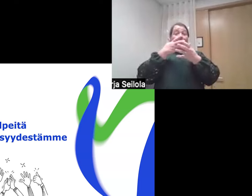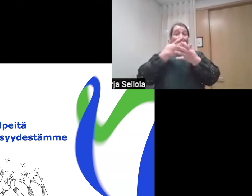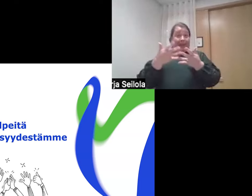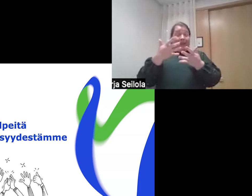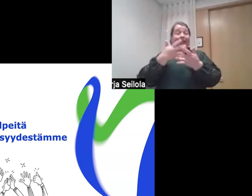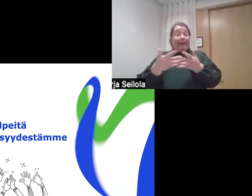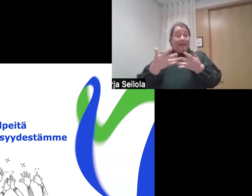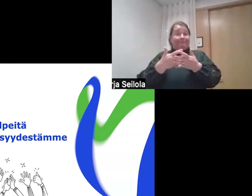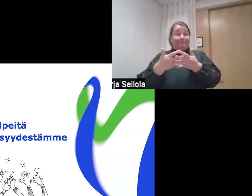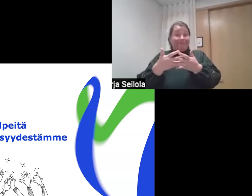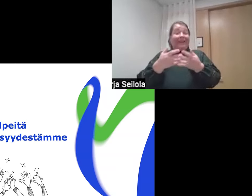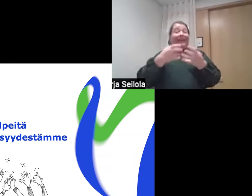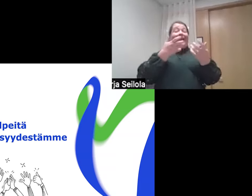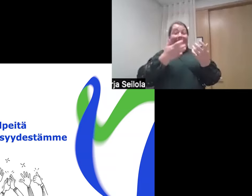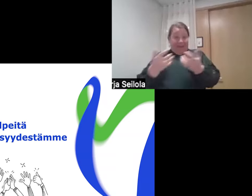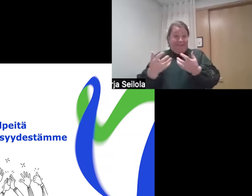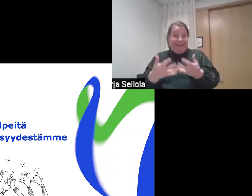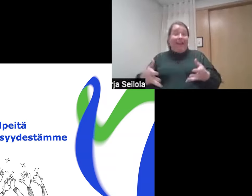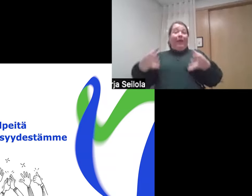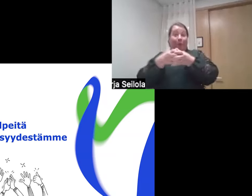saamme omia viittomakieliämme käyttää.